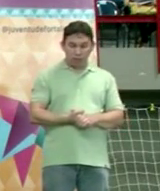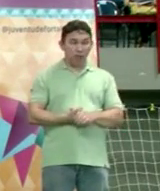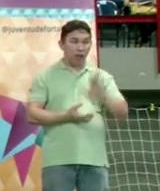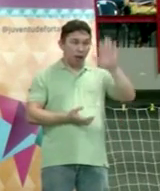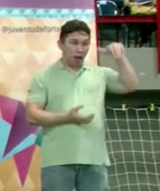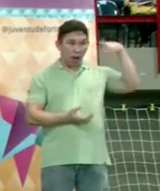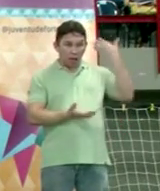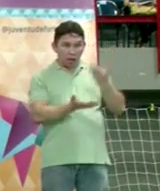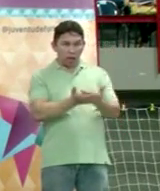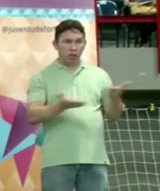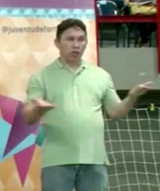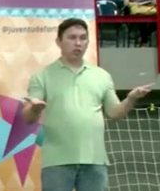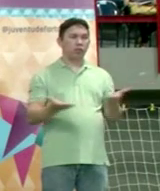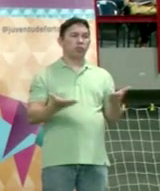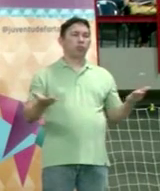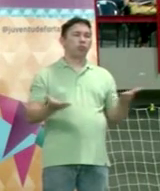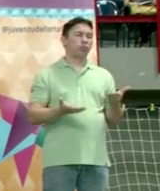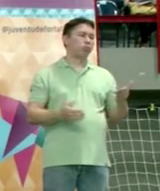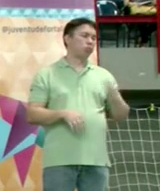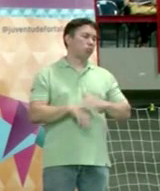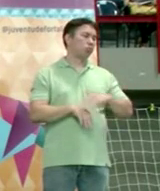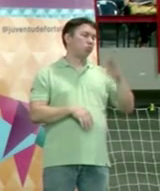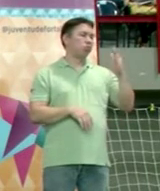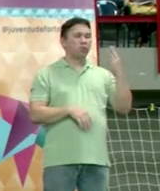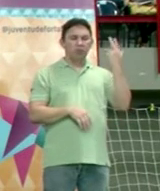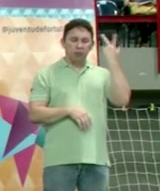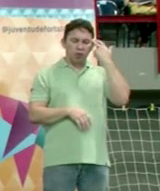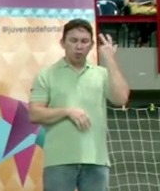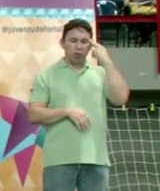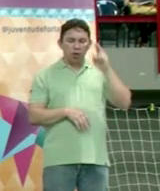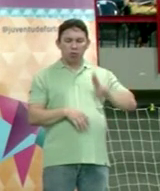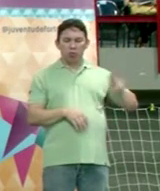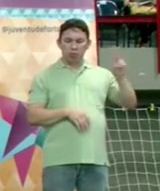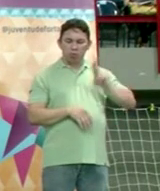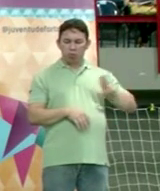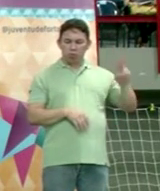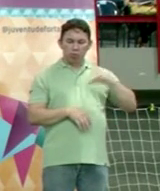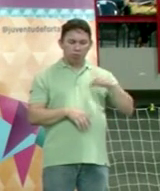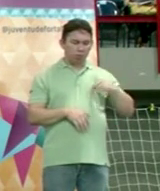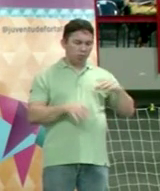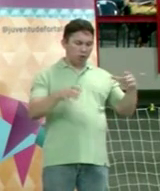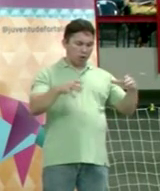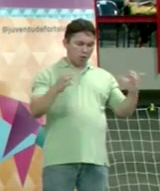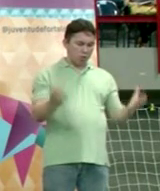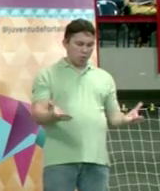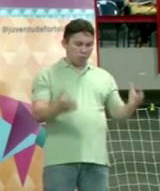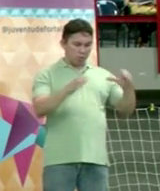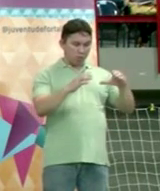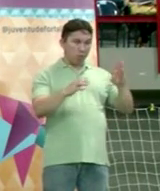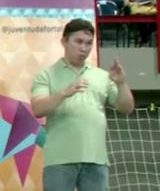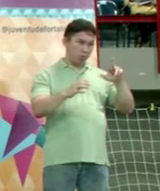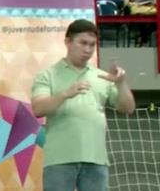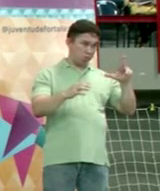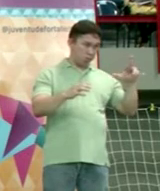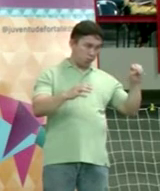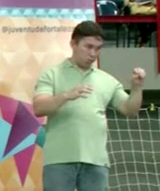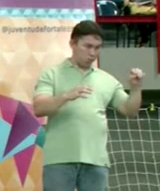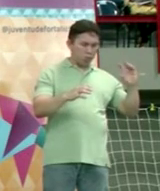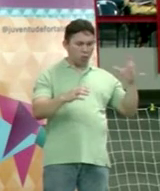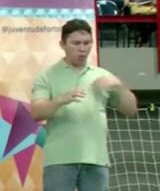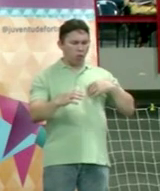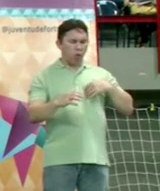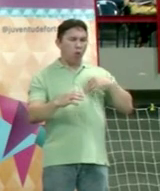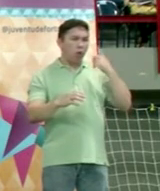Ainda hoje, é muito comum as pessoas utilizarem vasilhames de barro, moringas